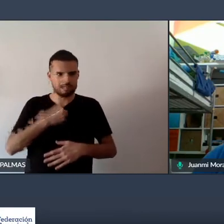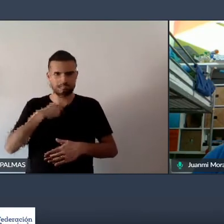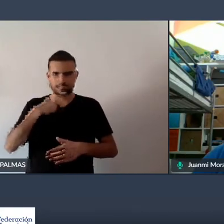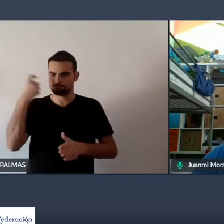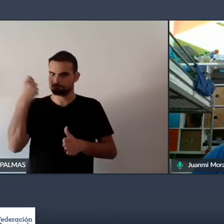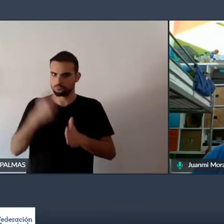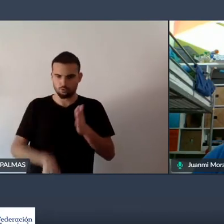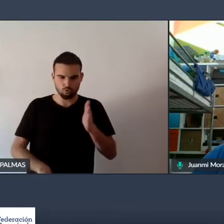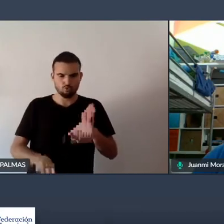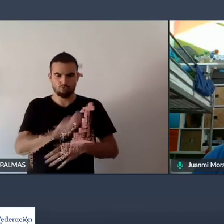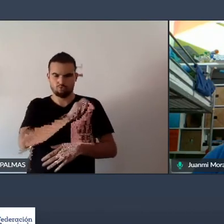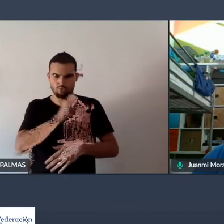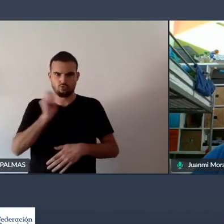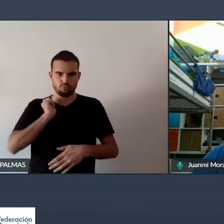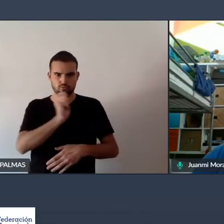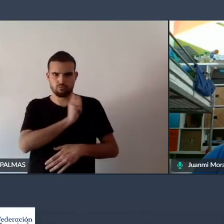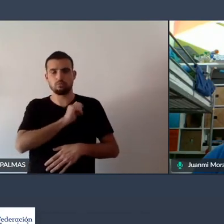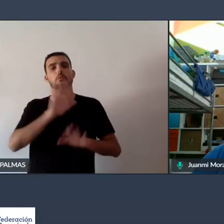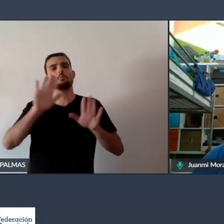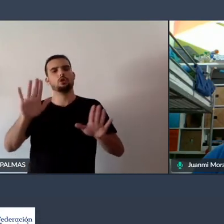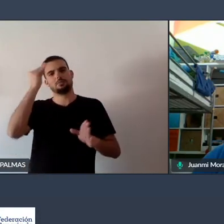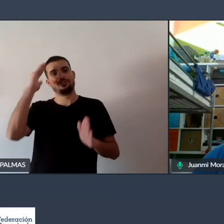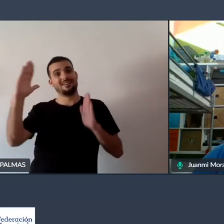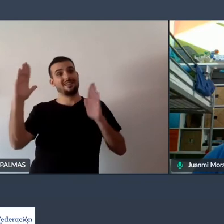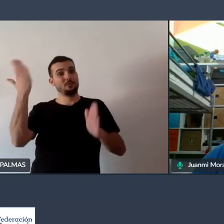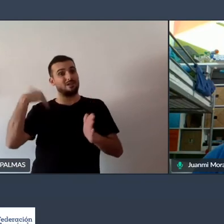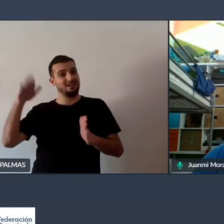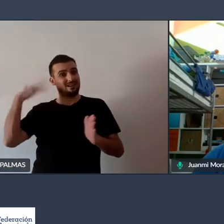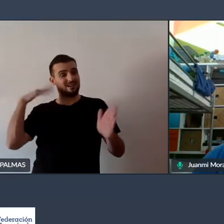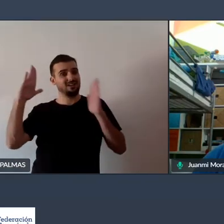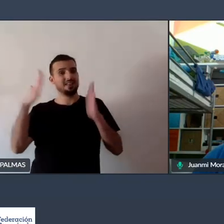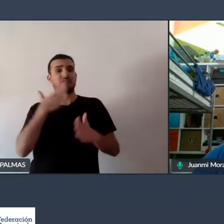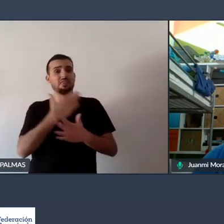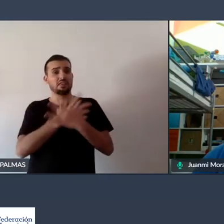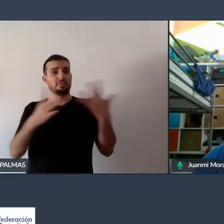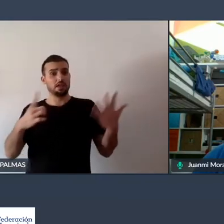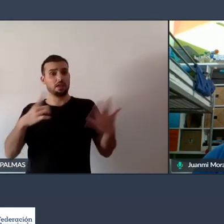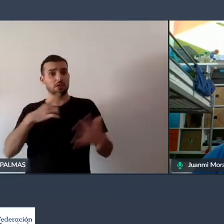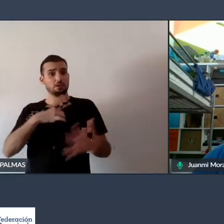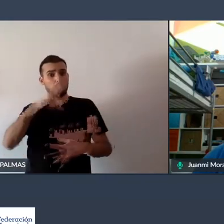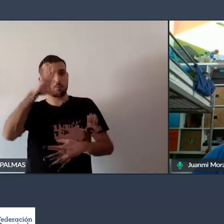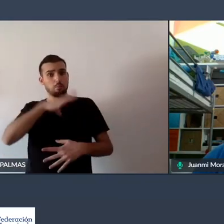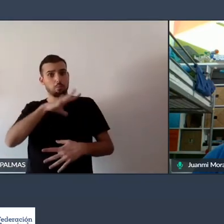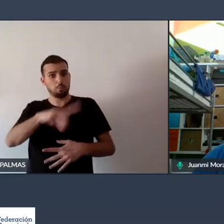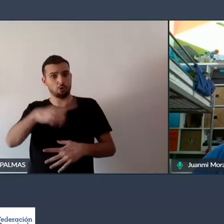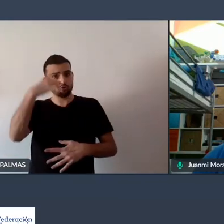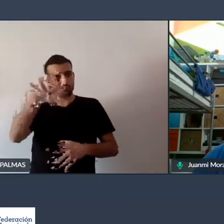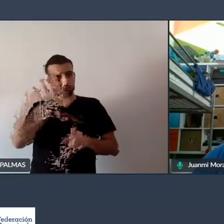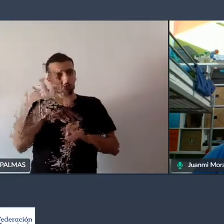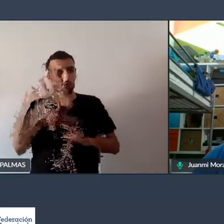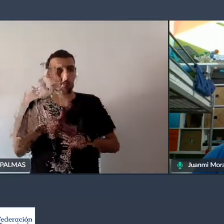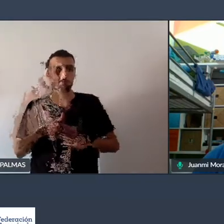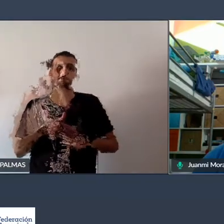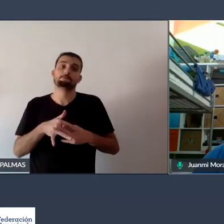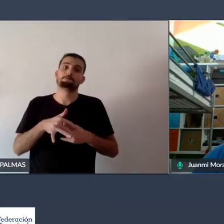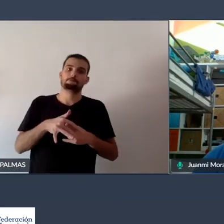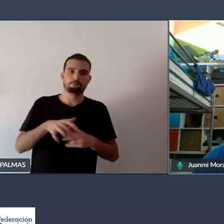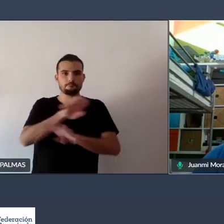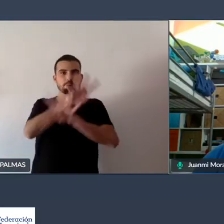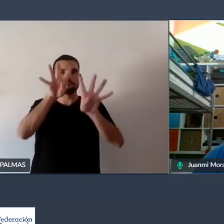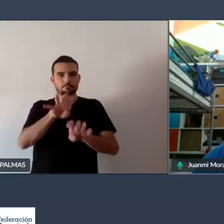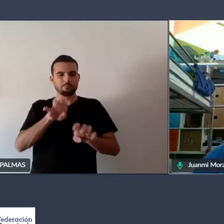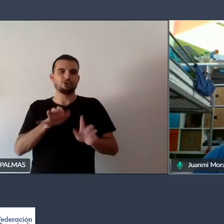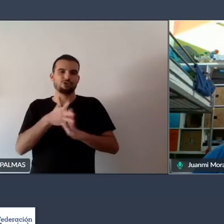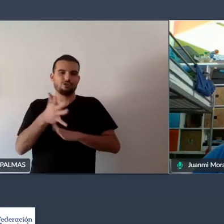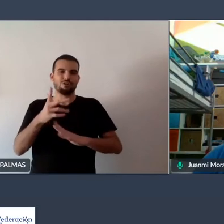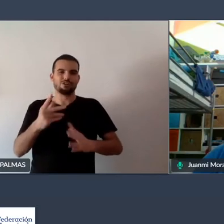momento no sé si era consciente o no, yo creo que sí, pero evidentemente estaba construyendo lo que luego era el Oscar Yebra